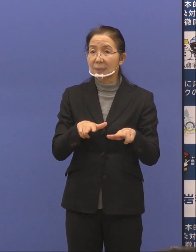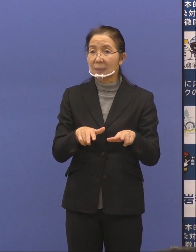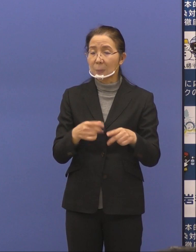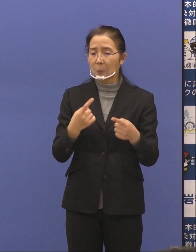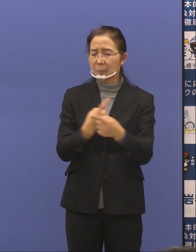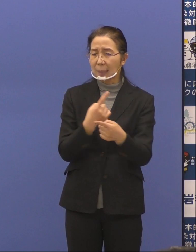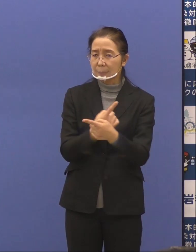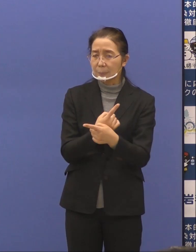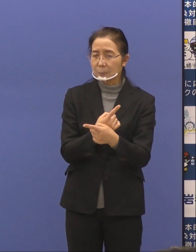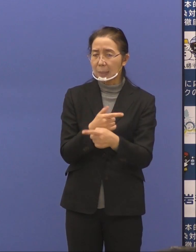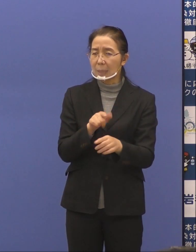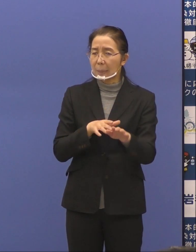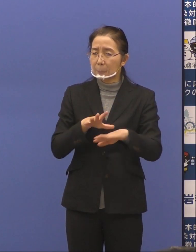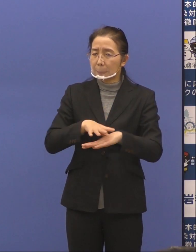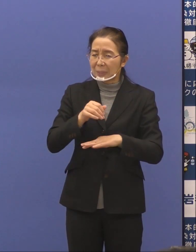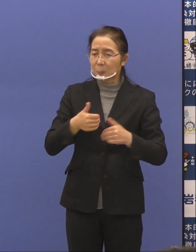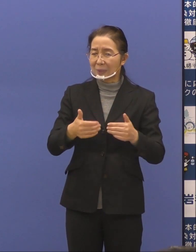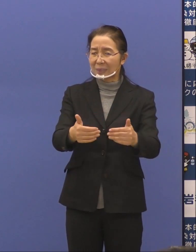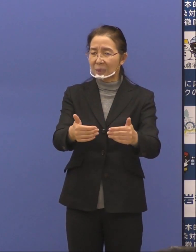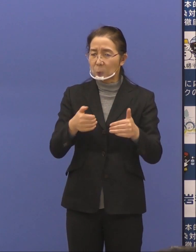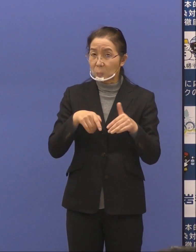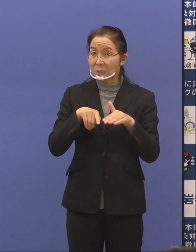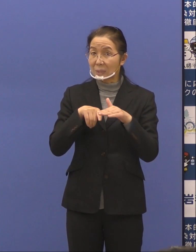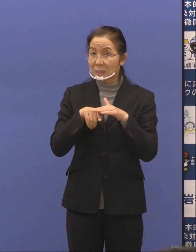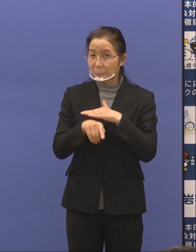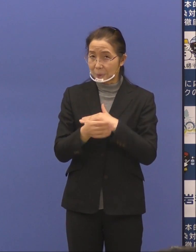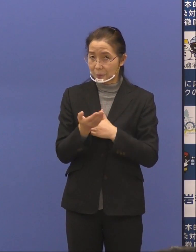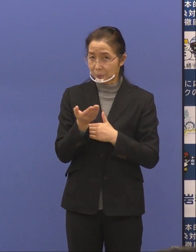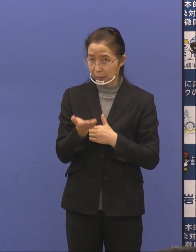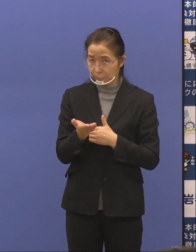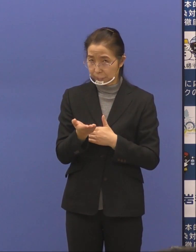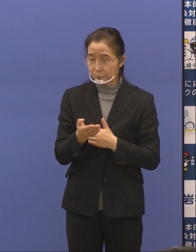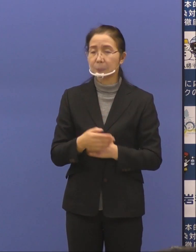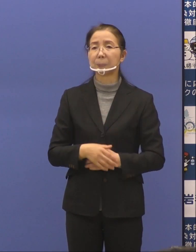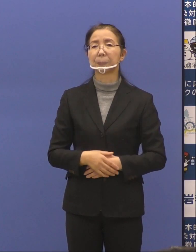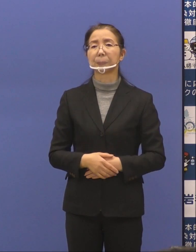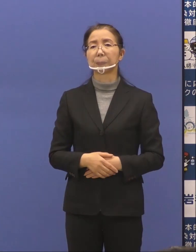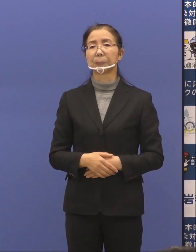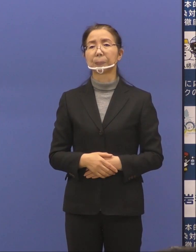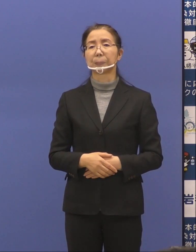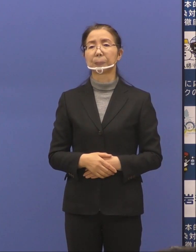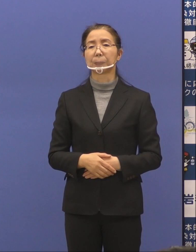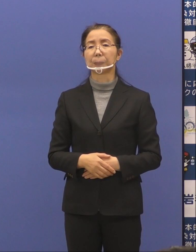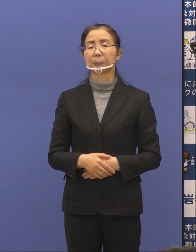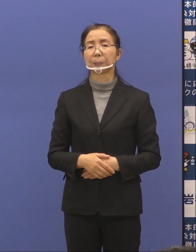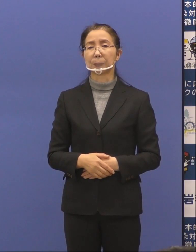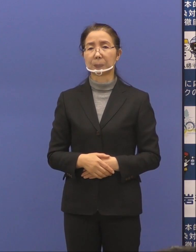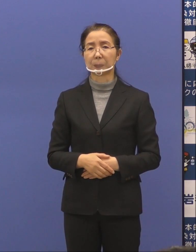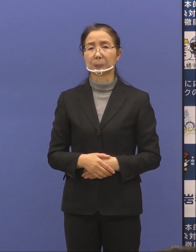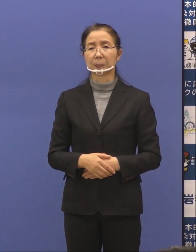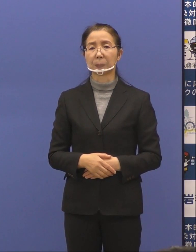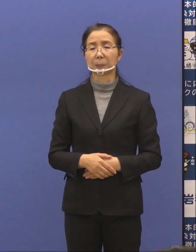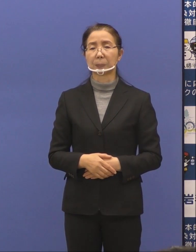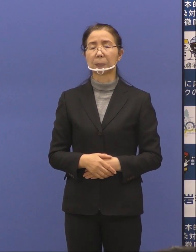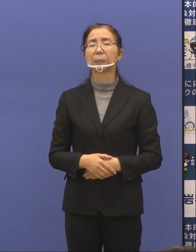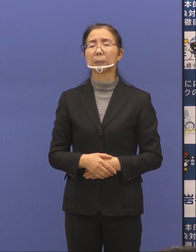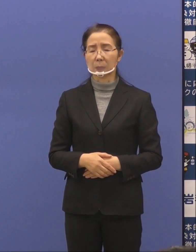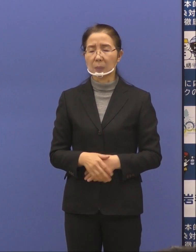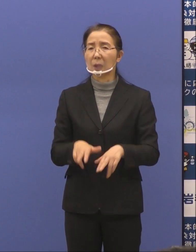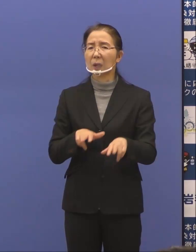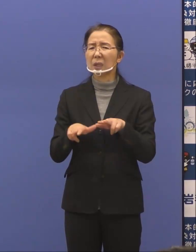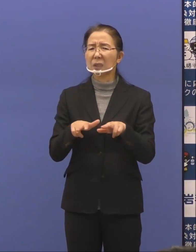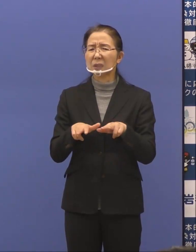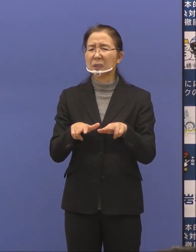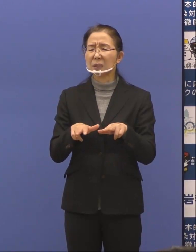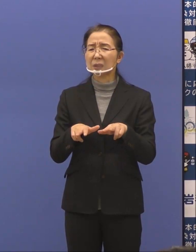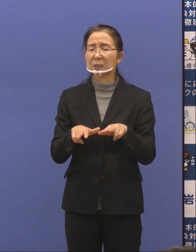のがまず必要なのではというふうな、そういったご趣旨でしょうか。 政治による解決っていうか、閣